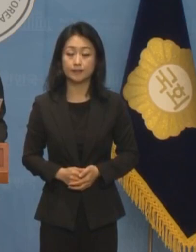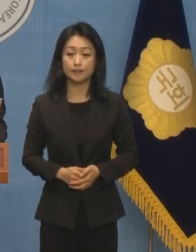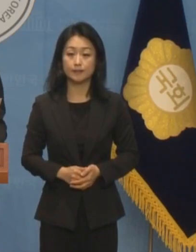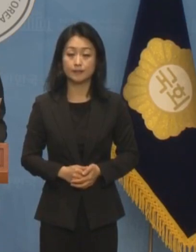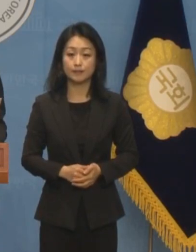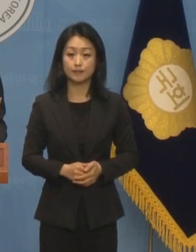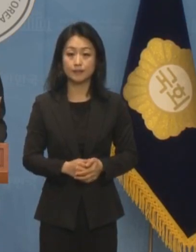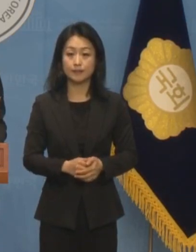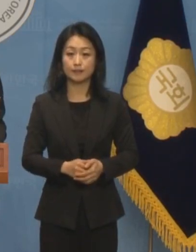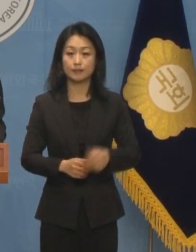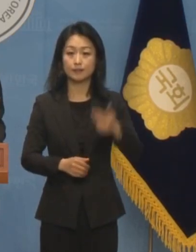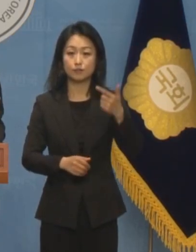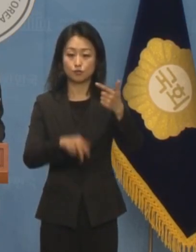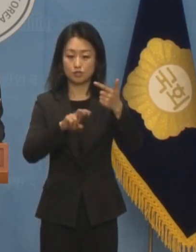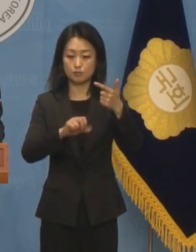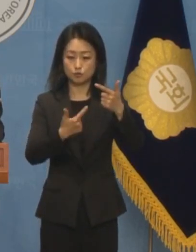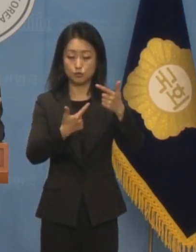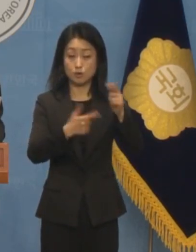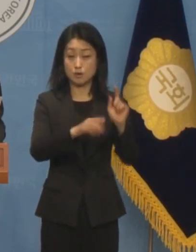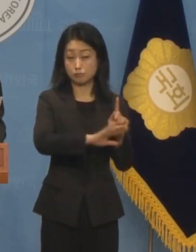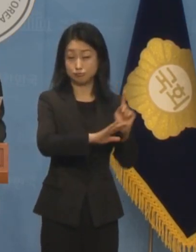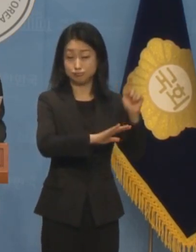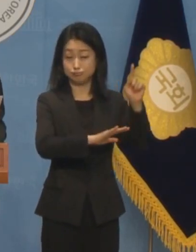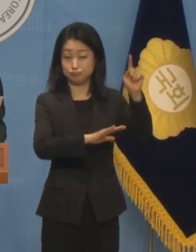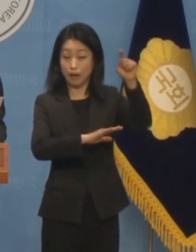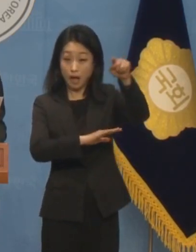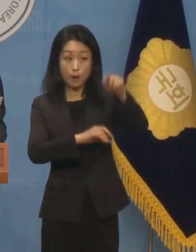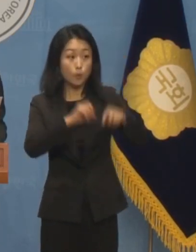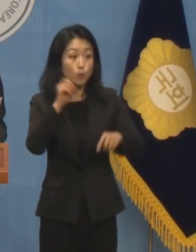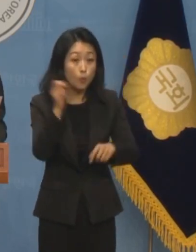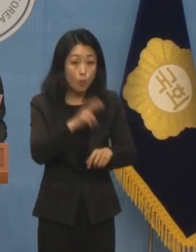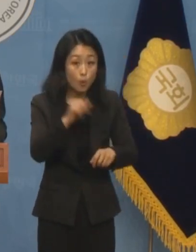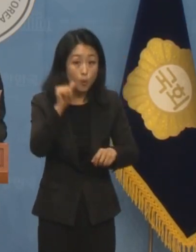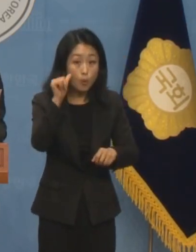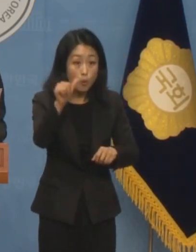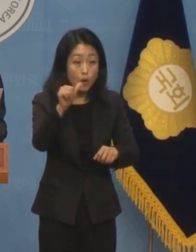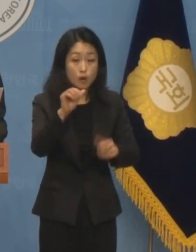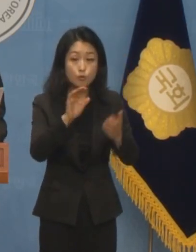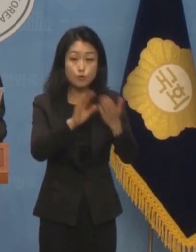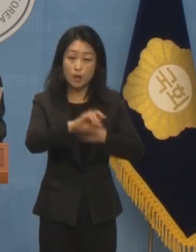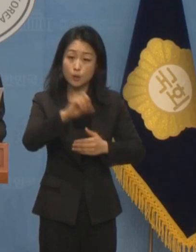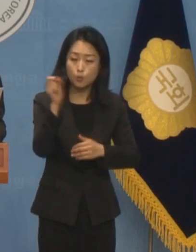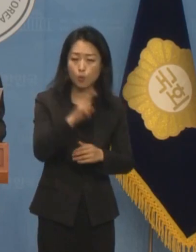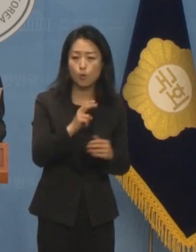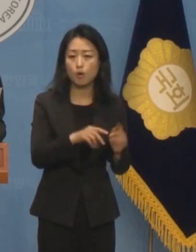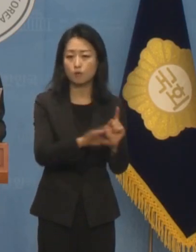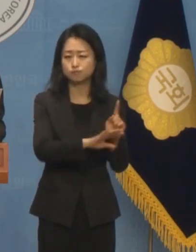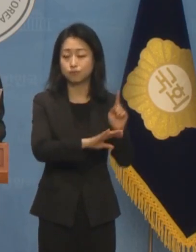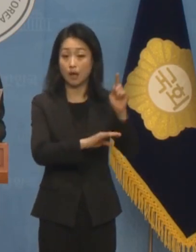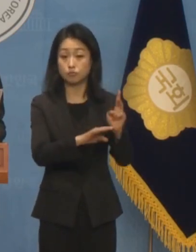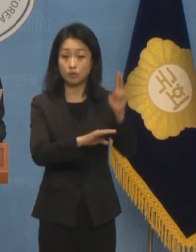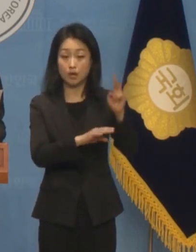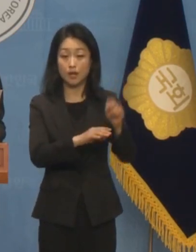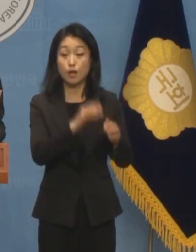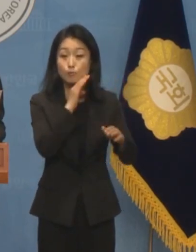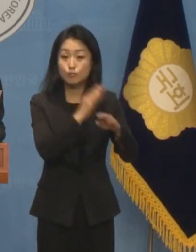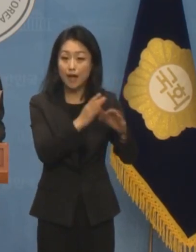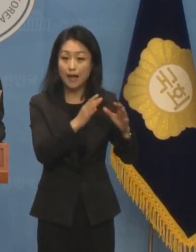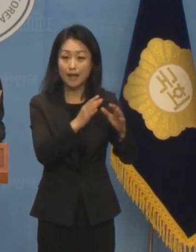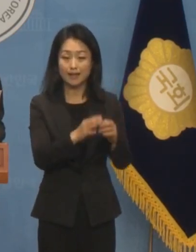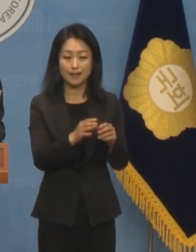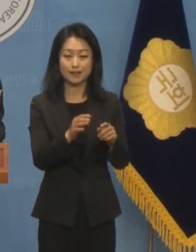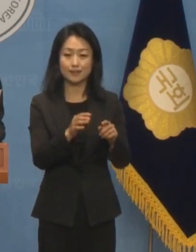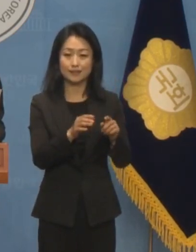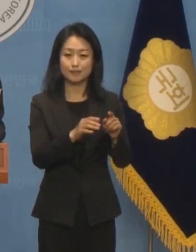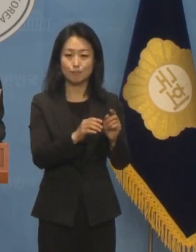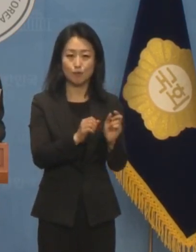지난달 26일 탄도미사일 발사 후 불과 닷새 만에 무력 도발로 당시 북한은 성공적인 다탄두 미사일